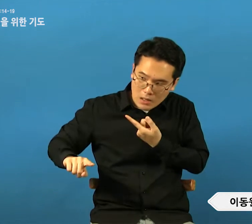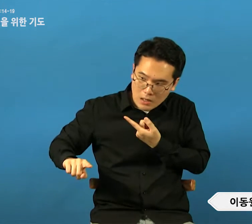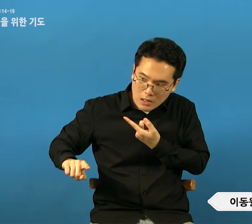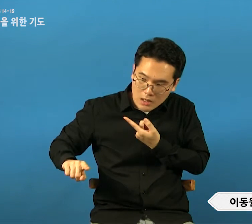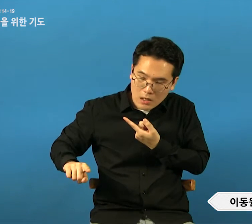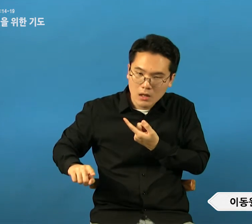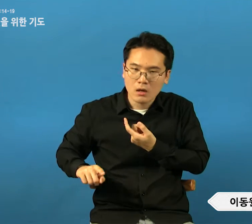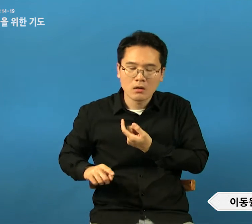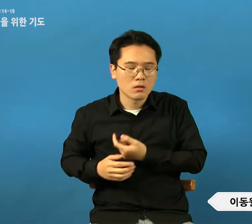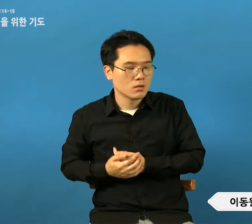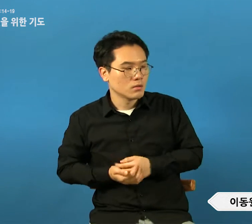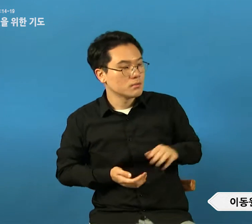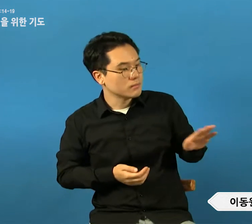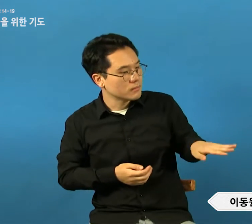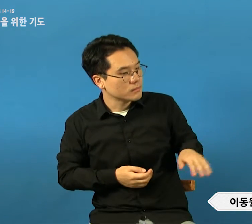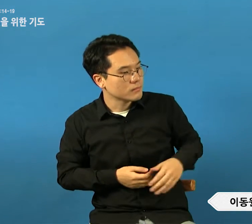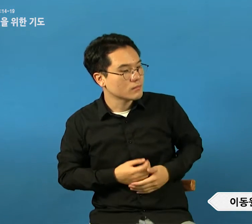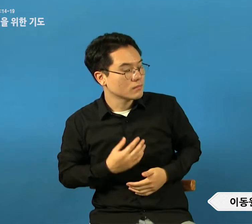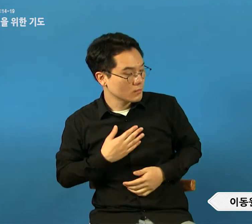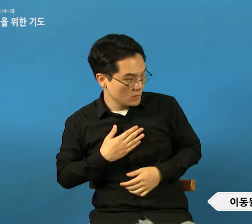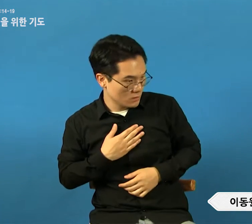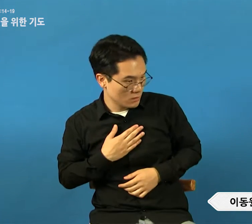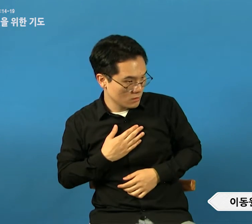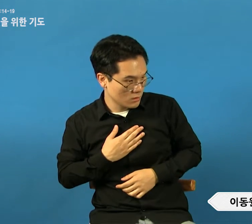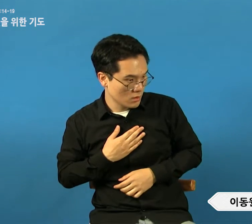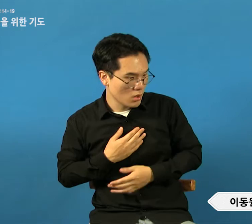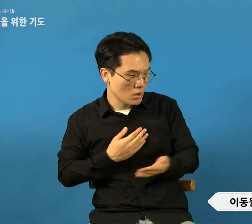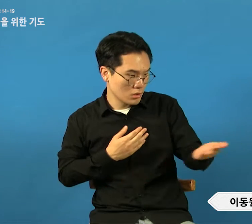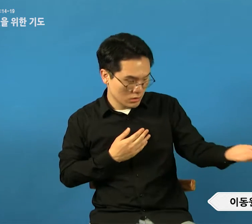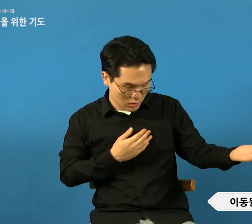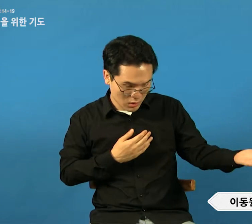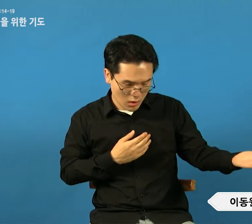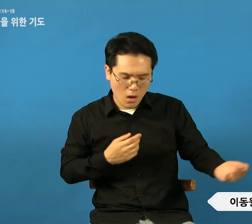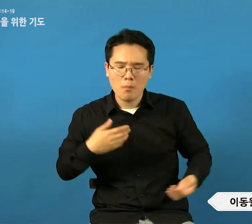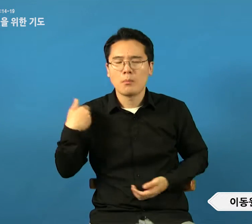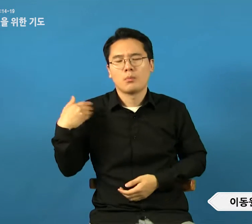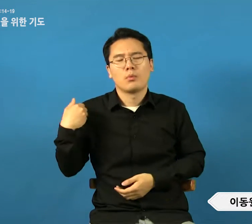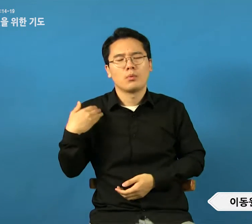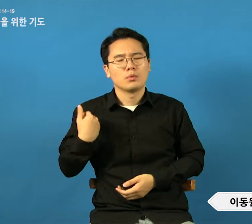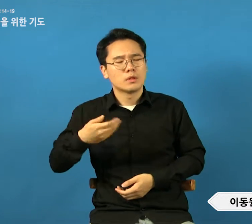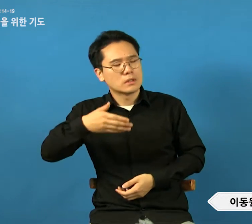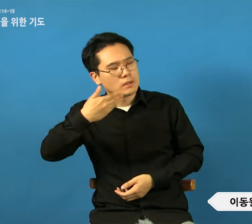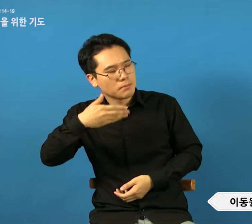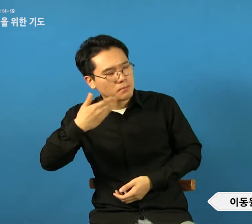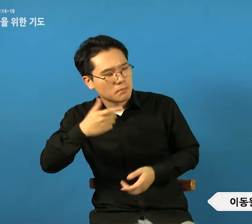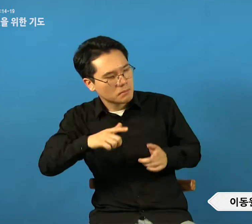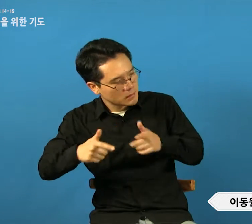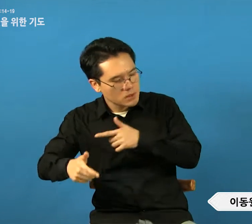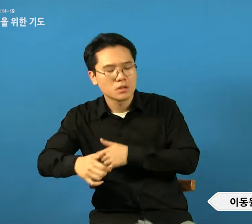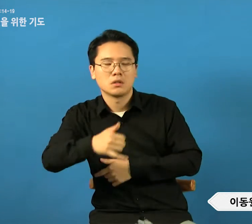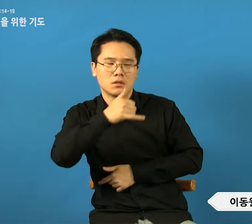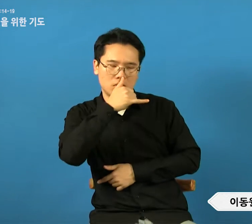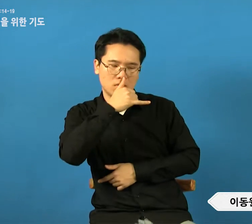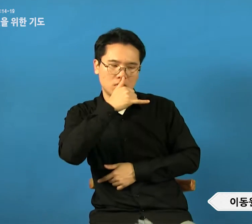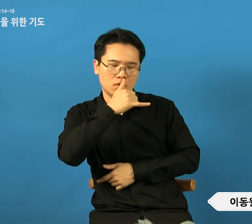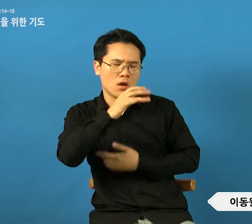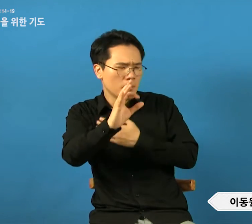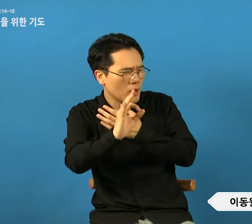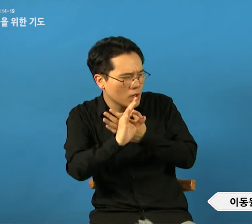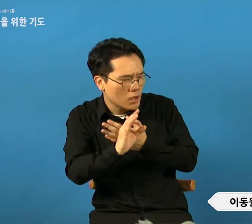내게는 말이야, 네가 모르는 양식이 있지. 만일 네가 나를 만족시킬